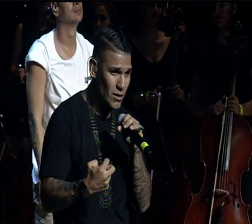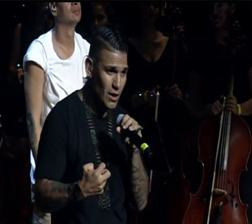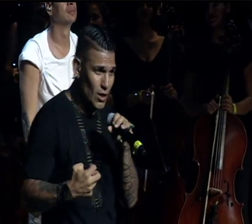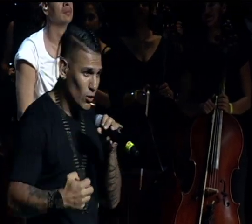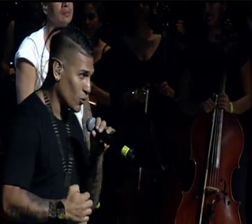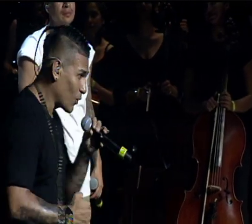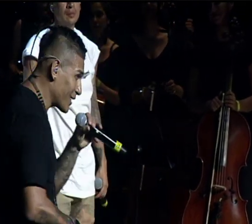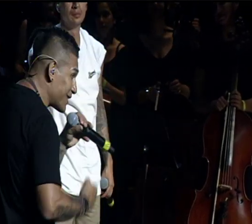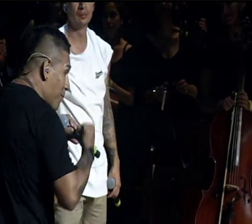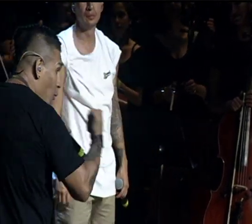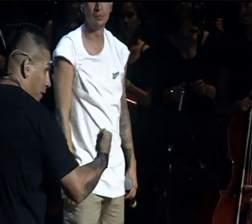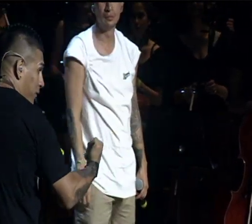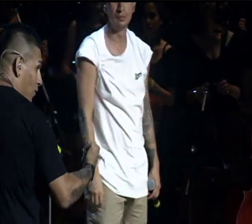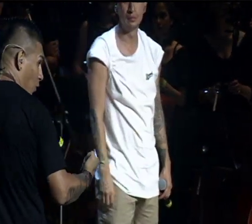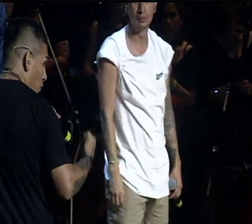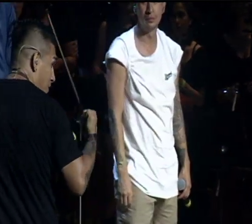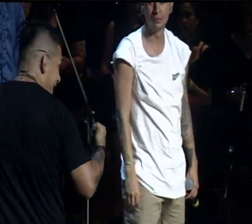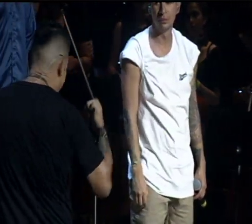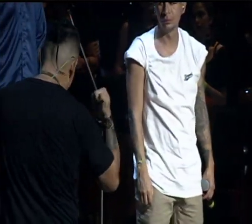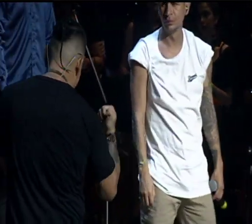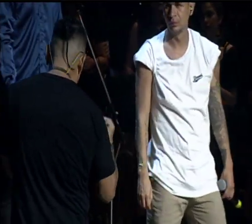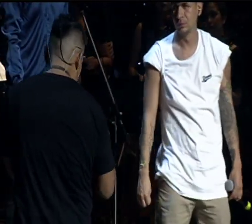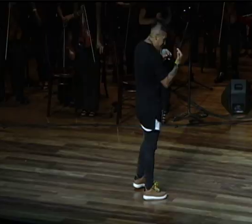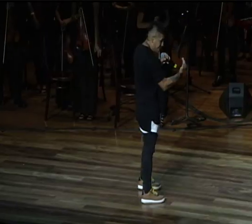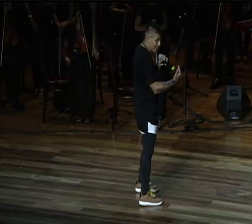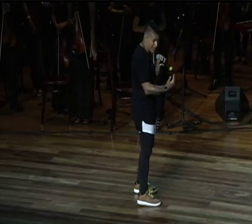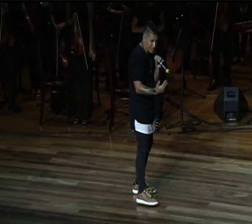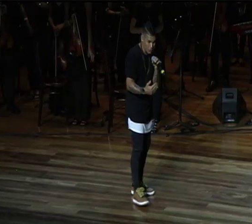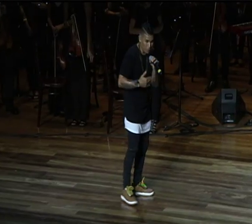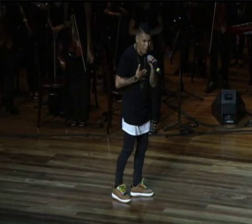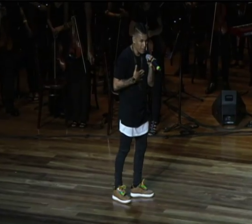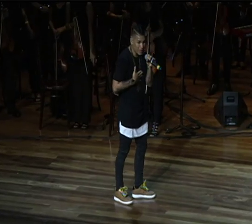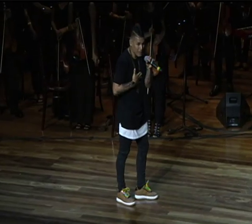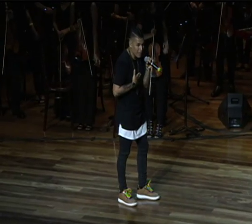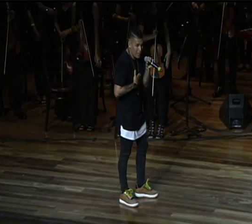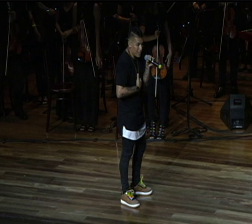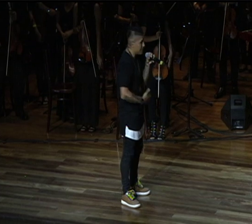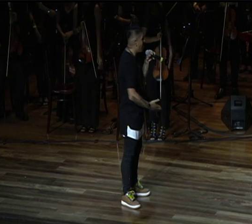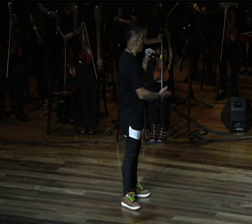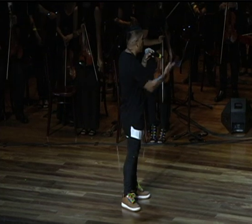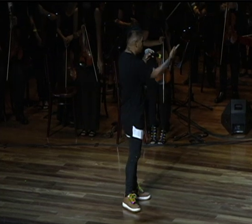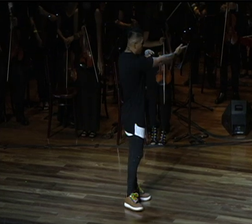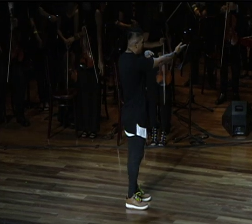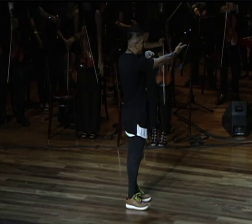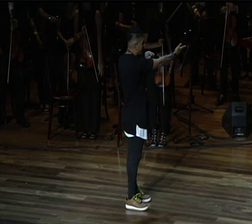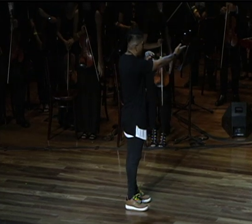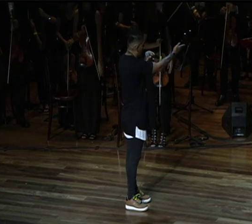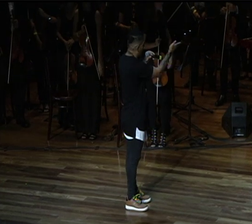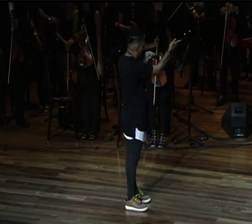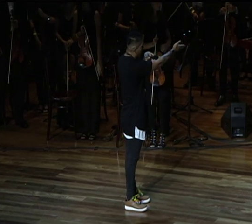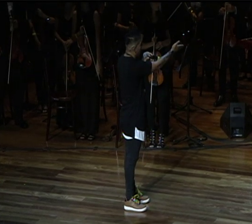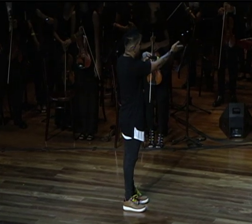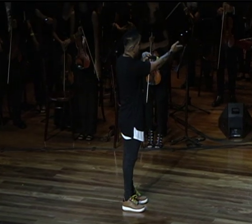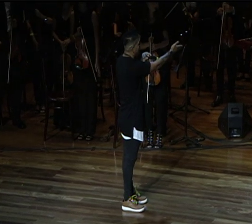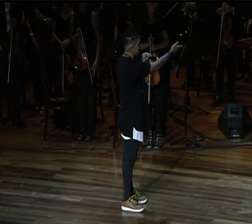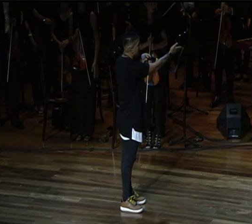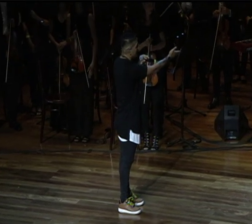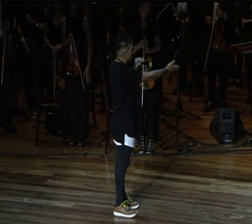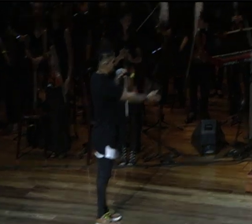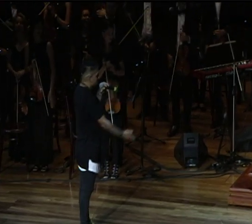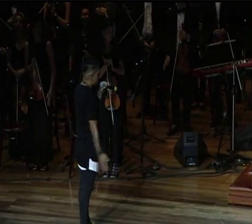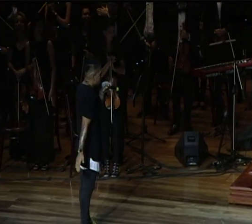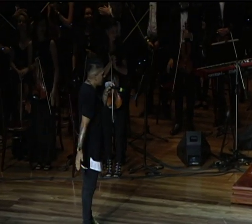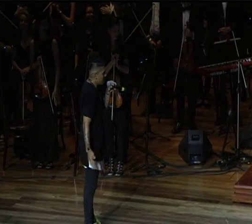esto, nos tocó hacer ese puerto con una de las leyendas vivientes de nuestro país. Él se llama Juancho Valencia, director de Puerto Candelaria.